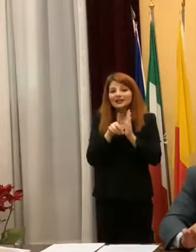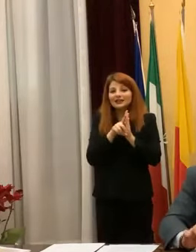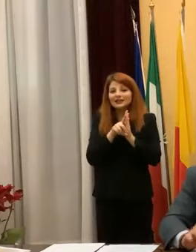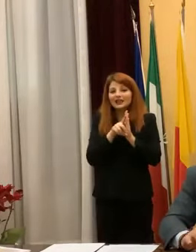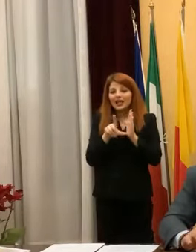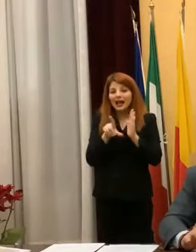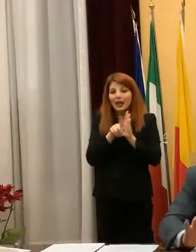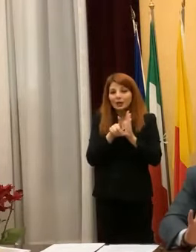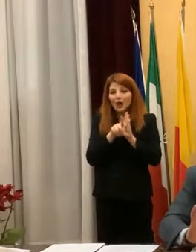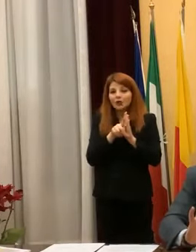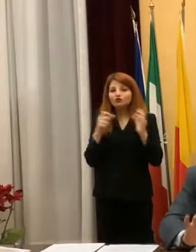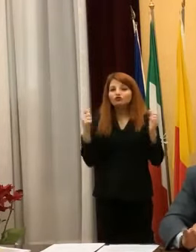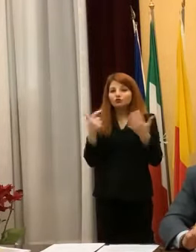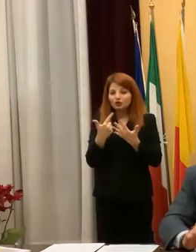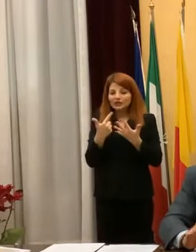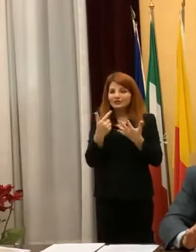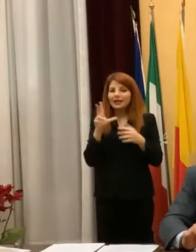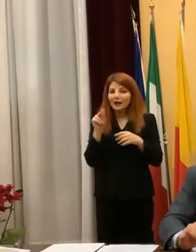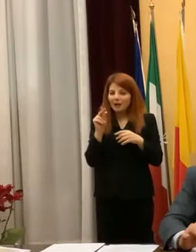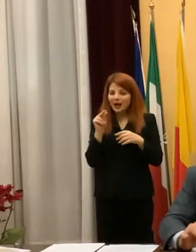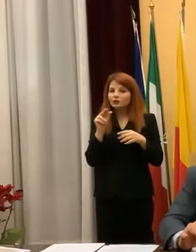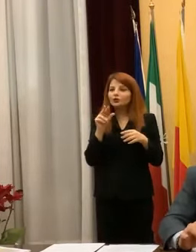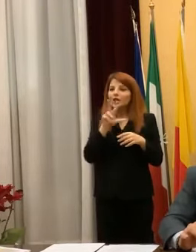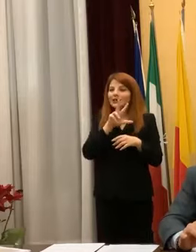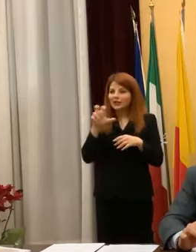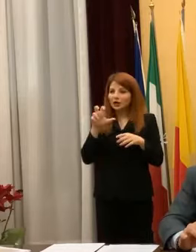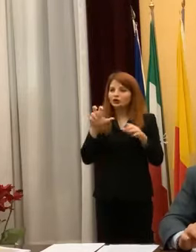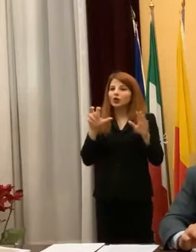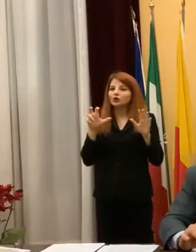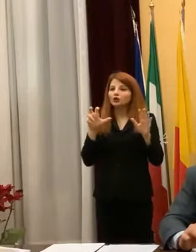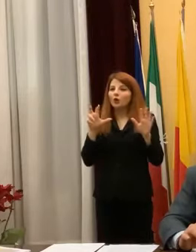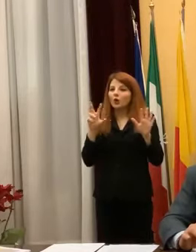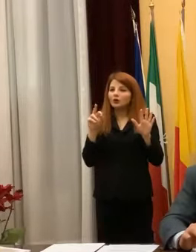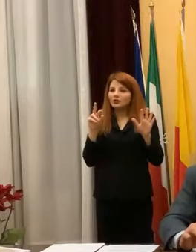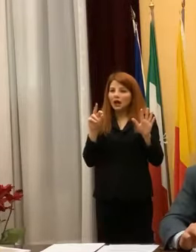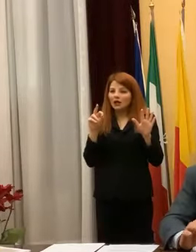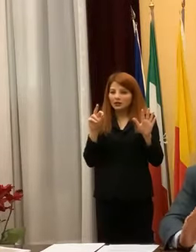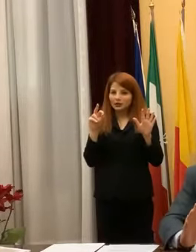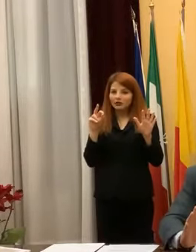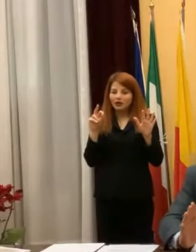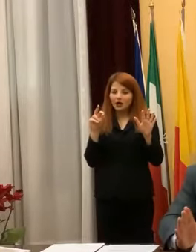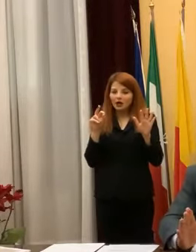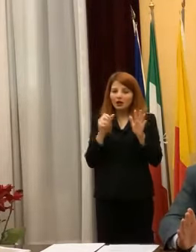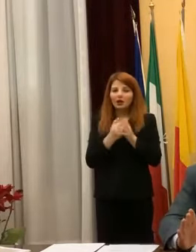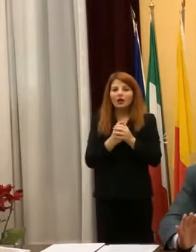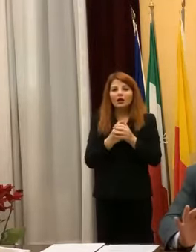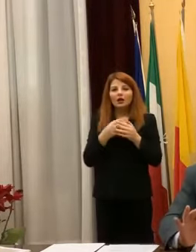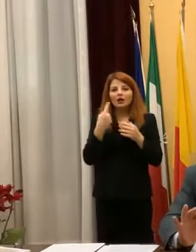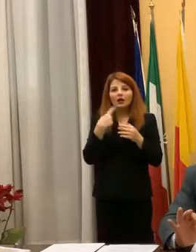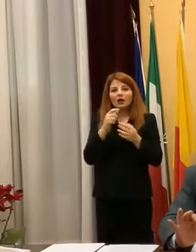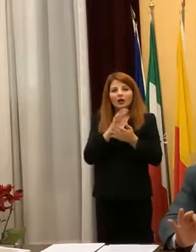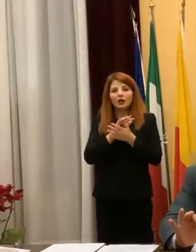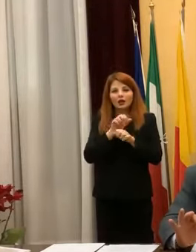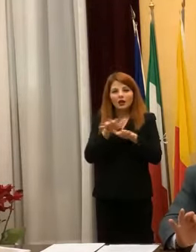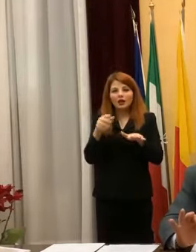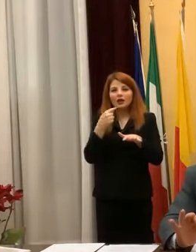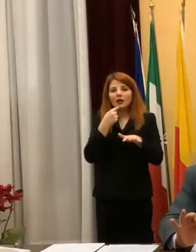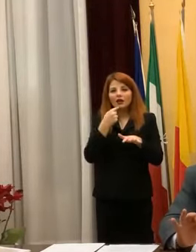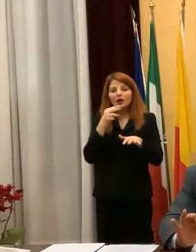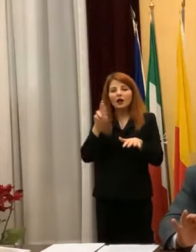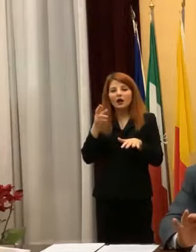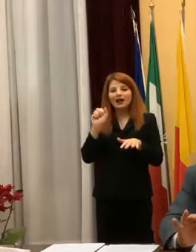pandemica, decreto 380 dell'assessore regionale alla salute Ruggero Razza, quindi vi ho dato gli estremi,